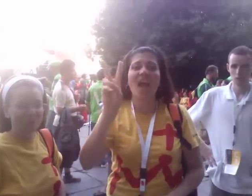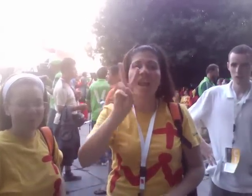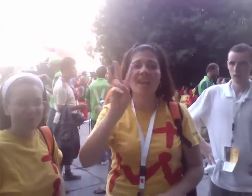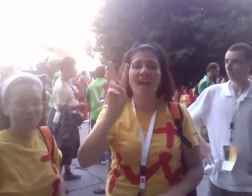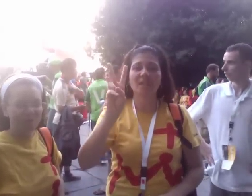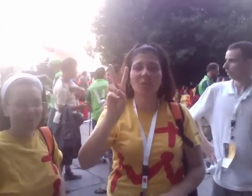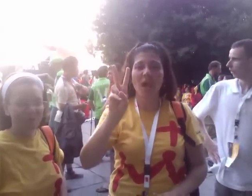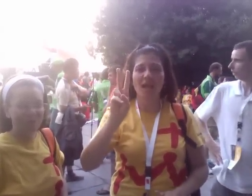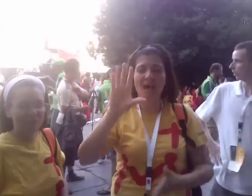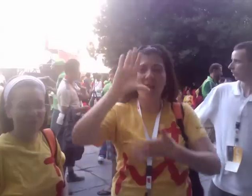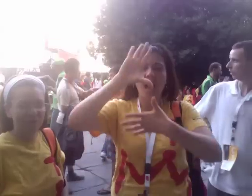es su procedencia?